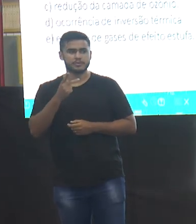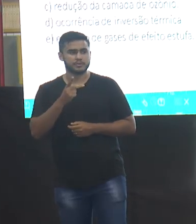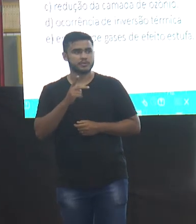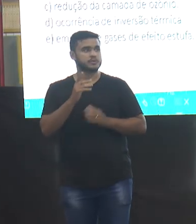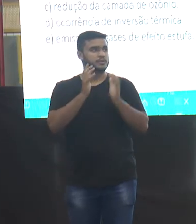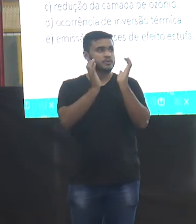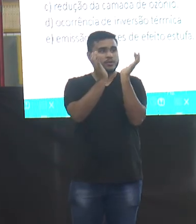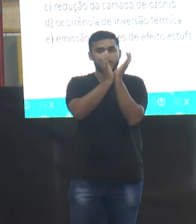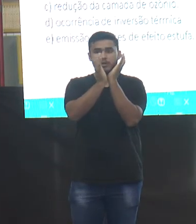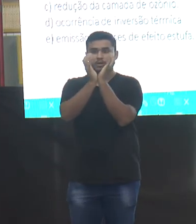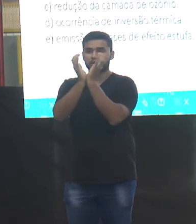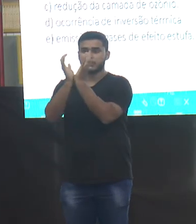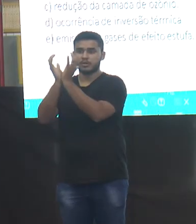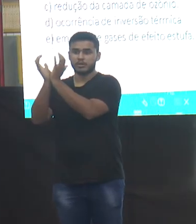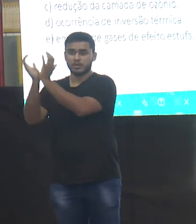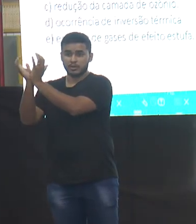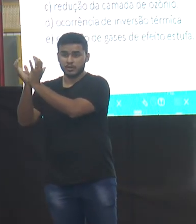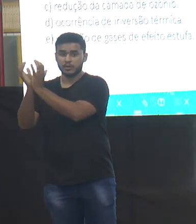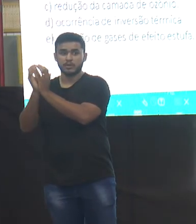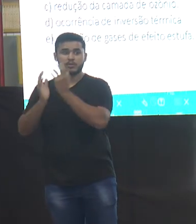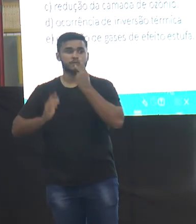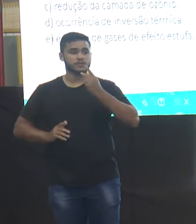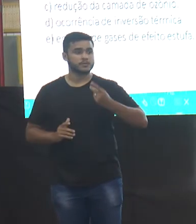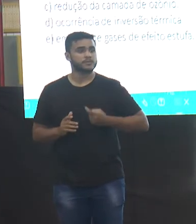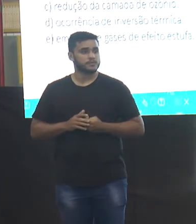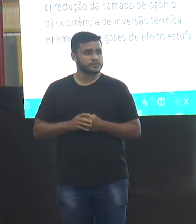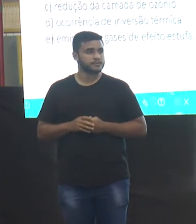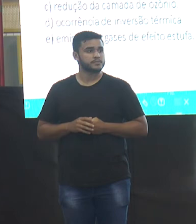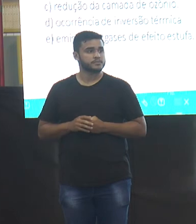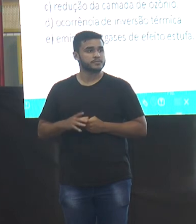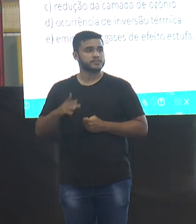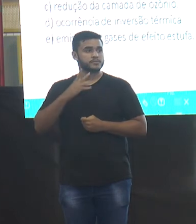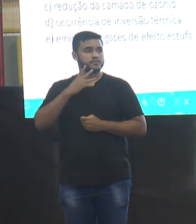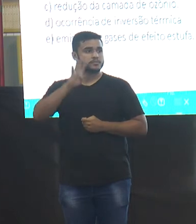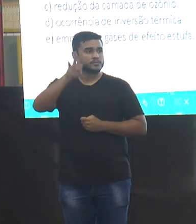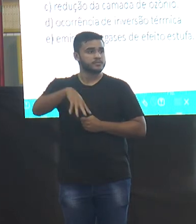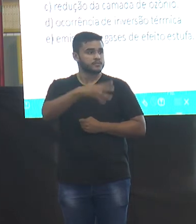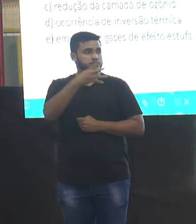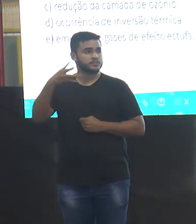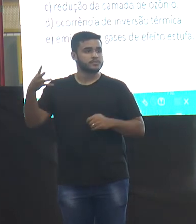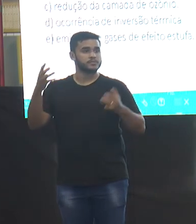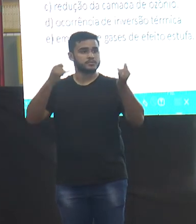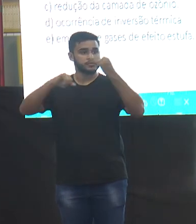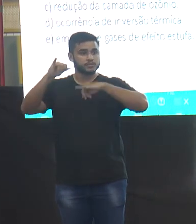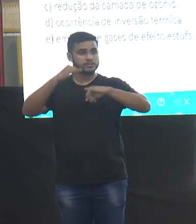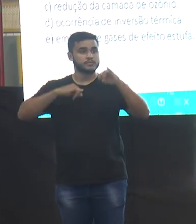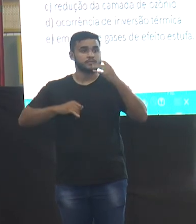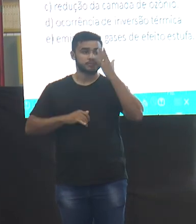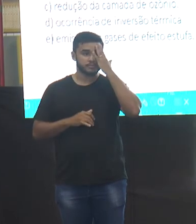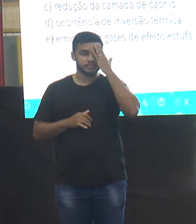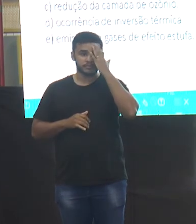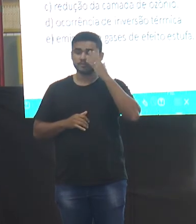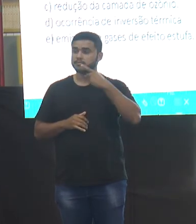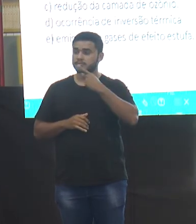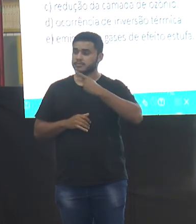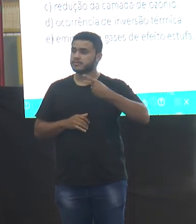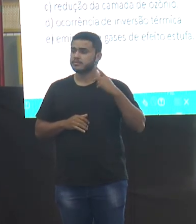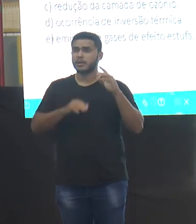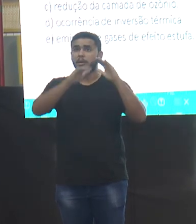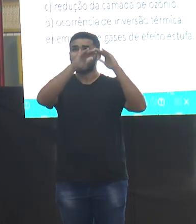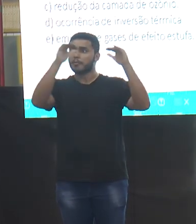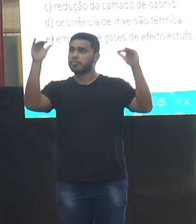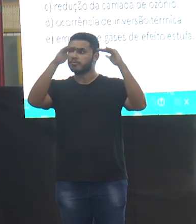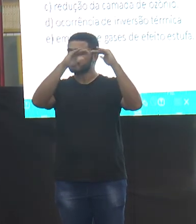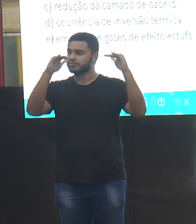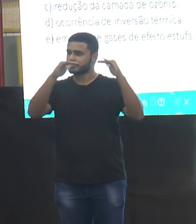têm umas frasezinhas. Linac roubou o César da França. Bela Margarida casou com o seu barão. Os 7 poloneses, os